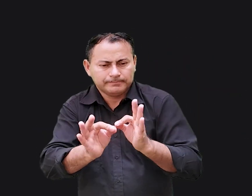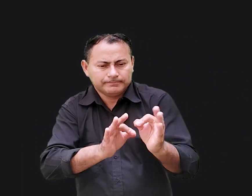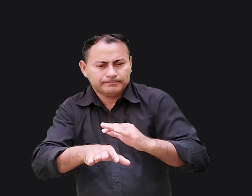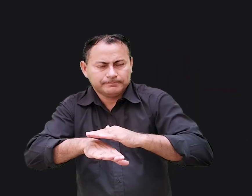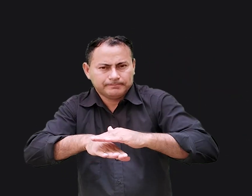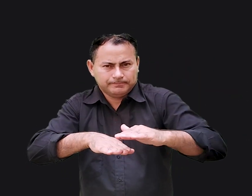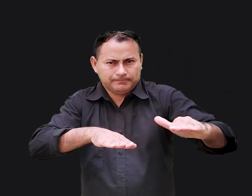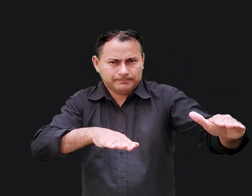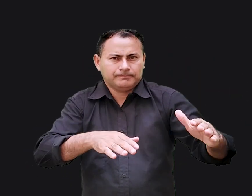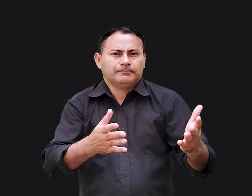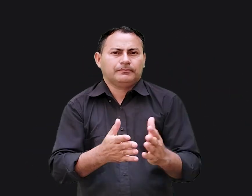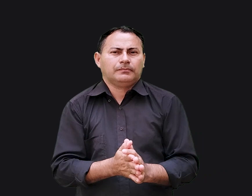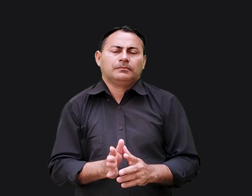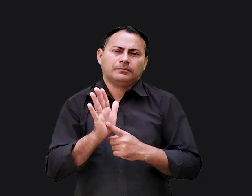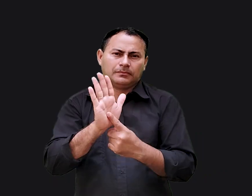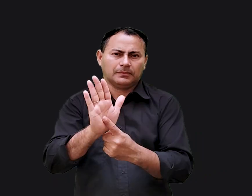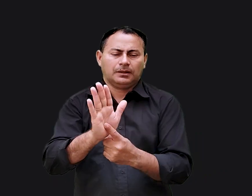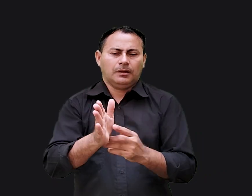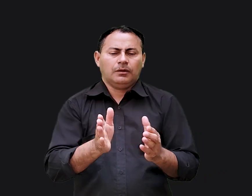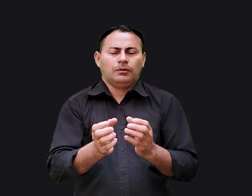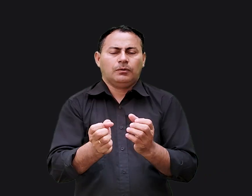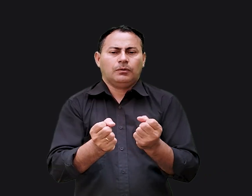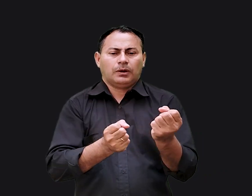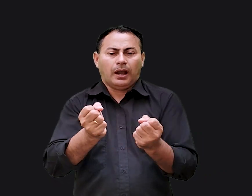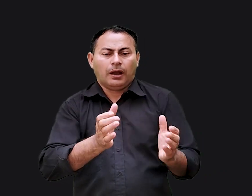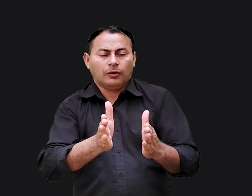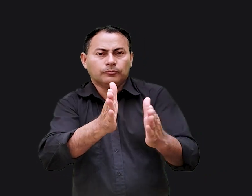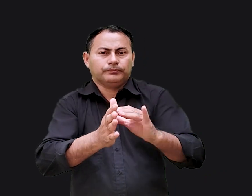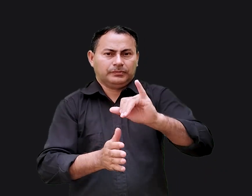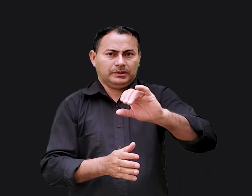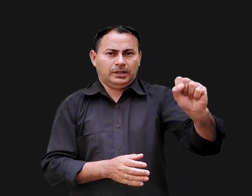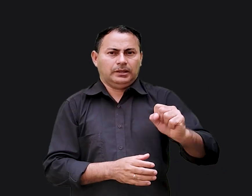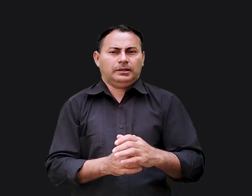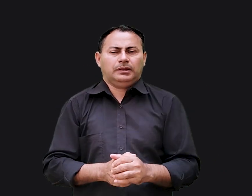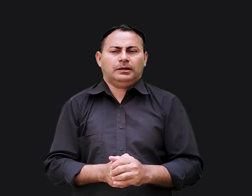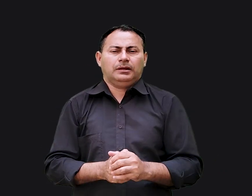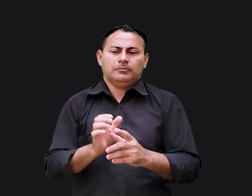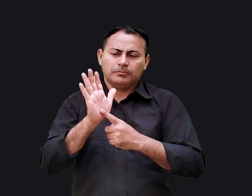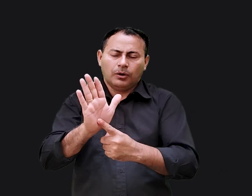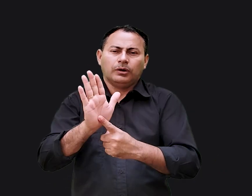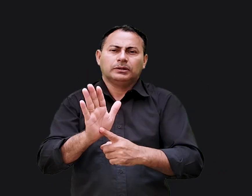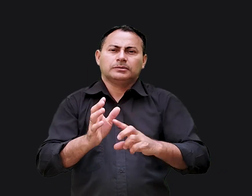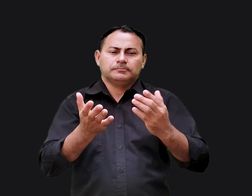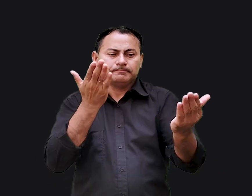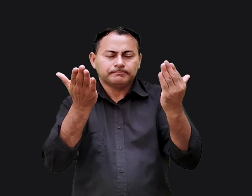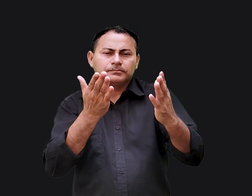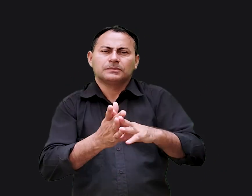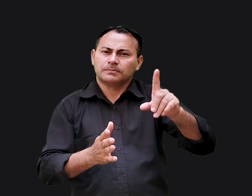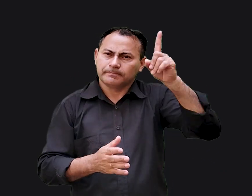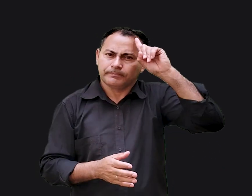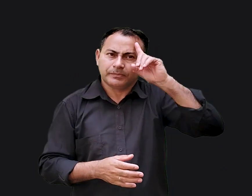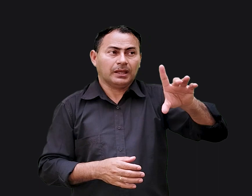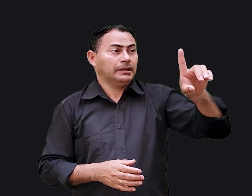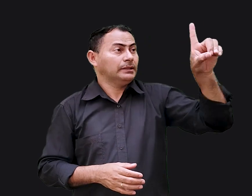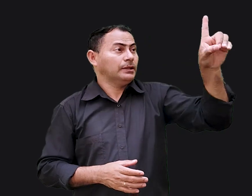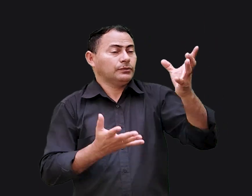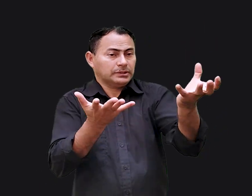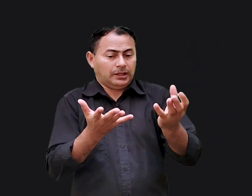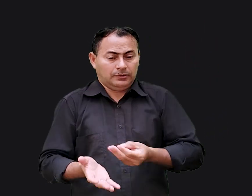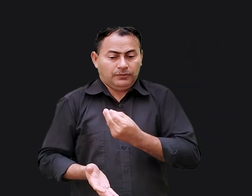aplana o terreno. O resultado é uma rodovia. Isaías usa essa ilustração do dia a dia e diz: Deus quer viajar neste